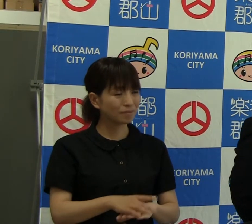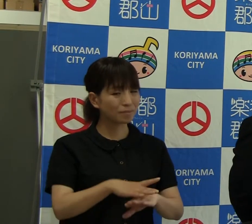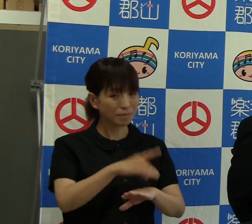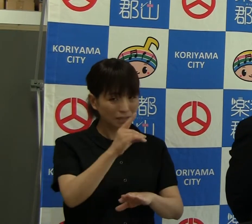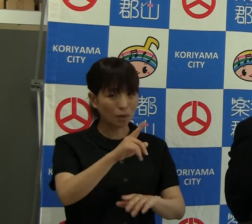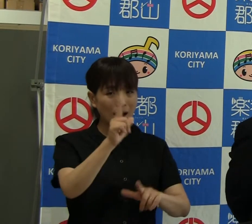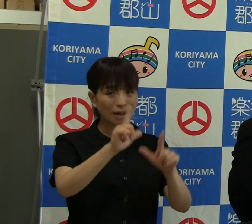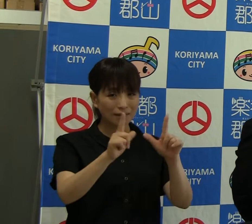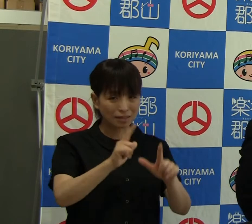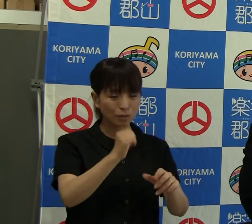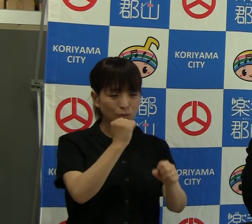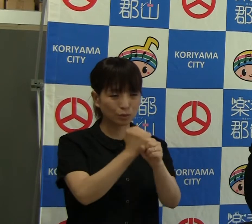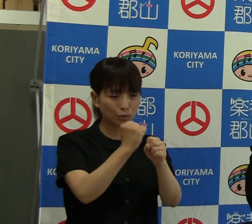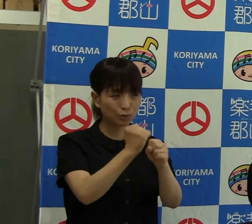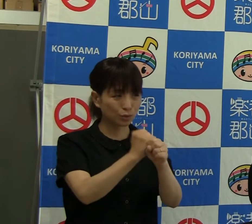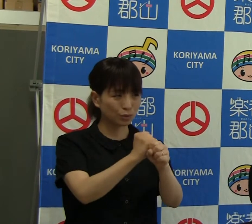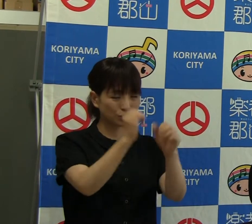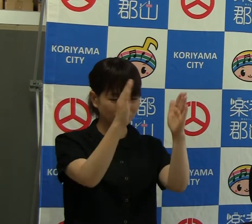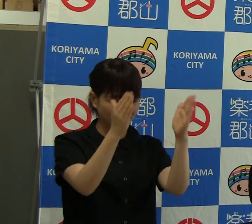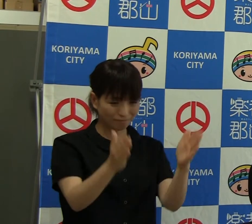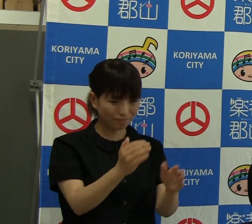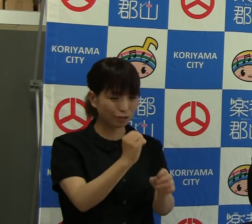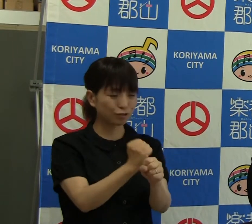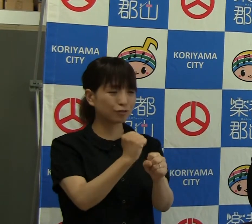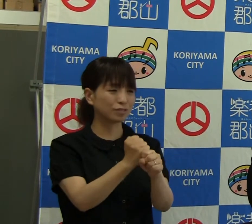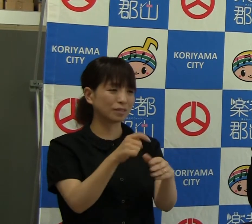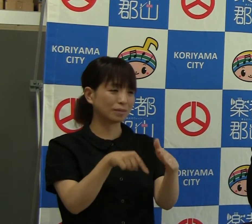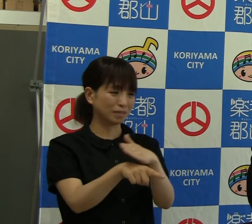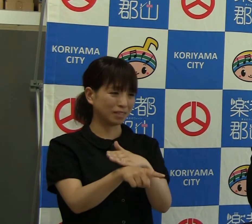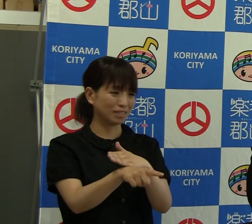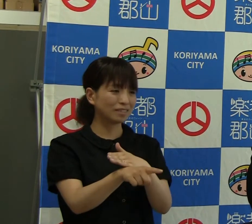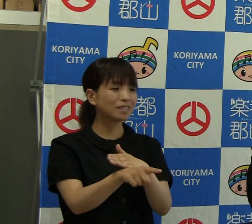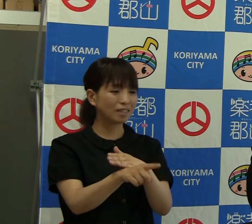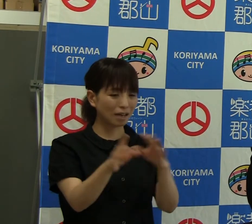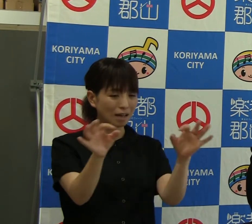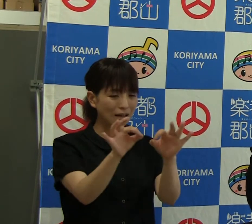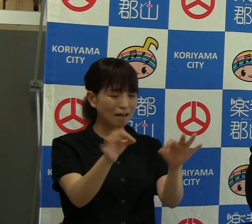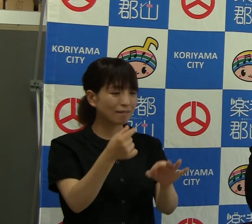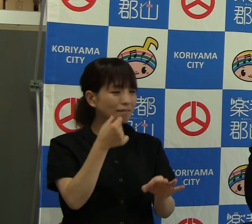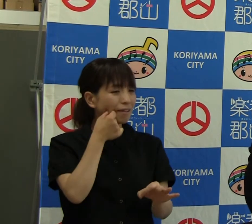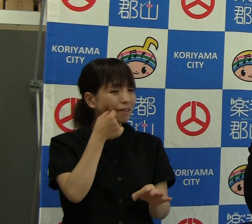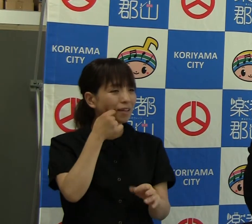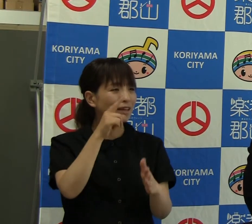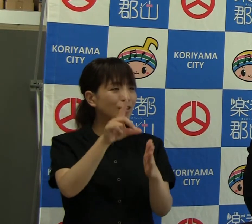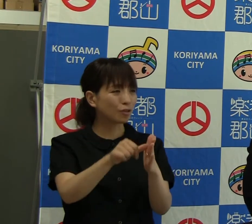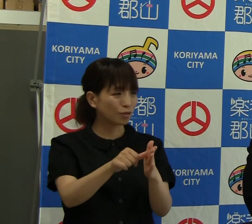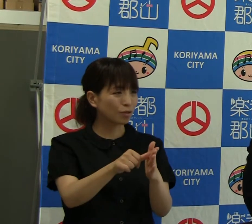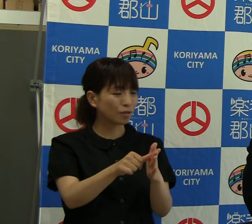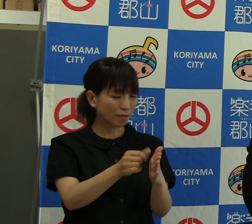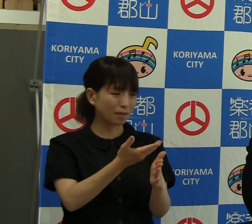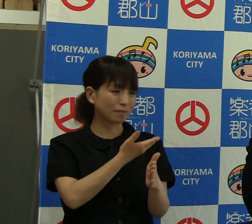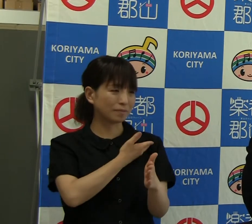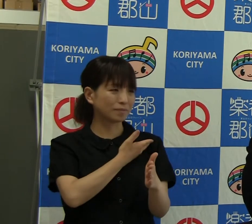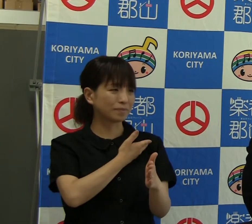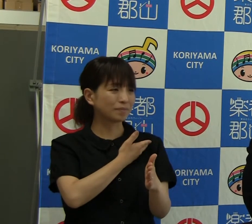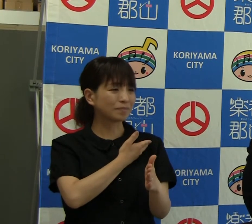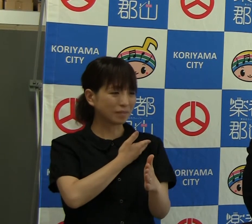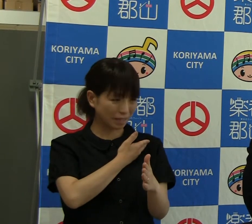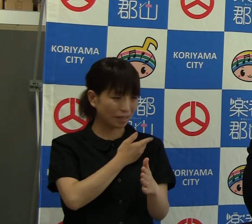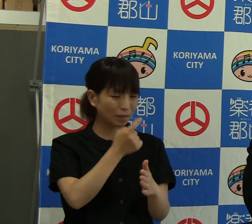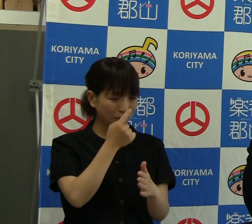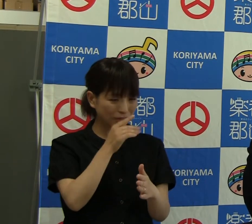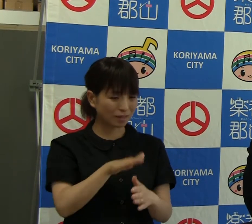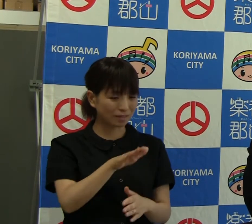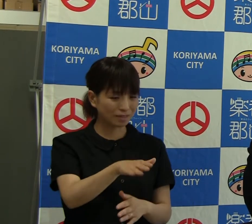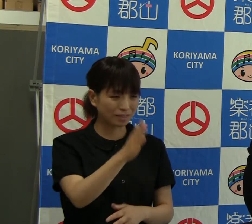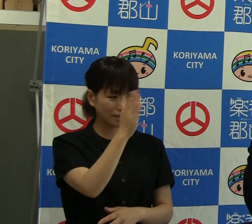ところなので、それが、整わない場合には難しいのかなと、その、プロジェクトそのものが難しいのかなというふうに判断されるということ